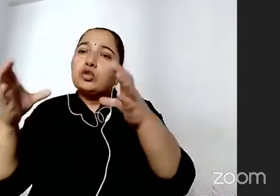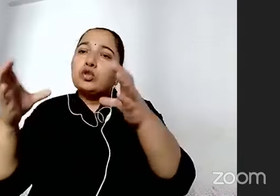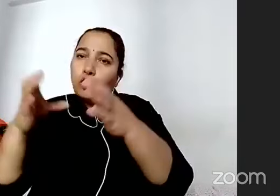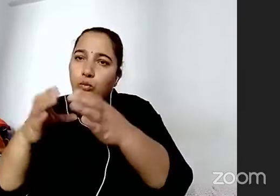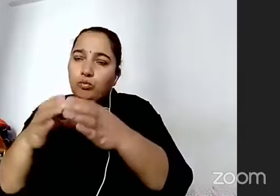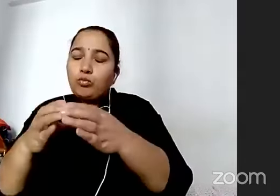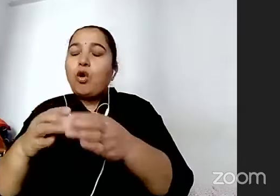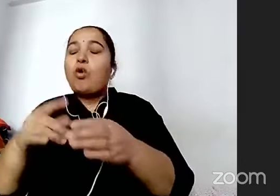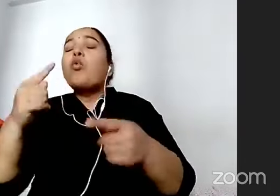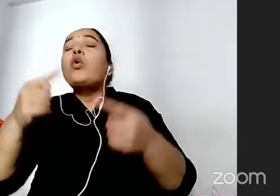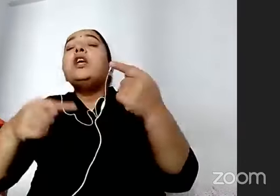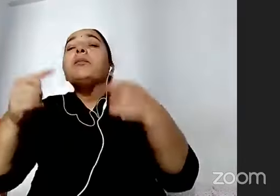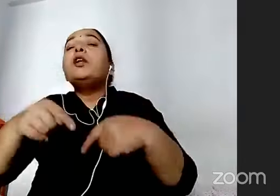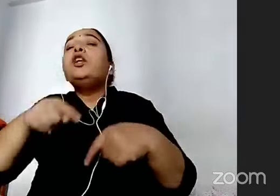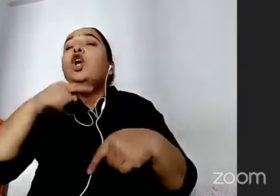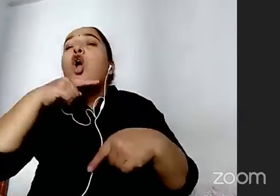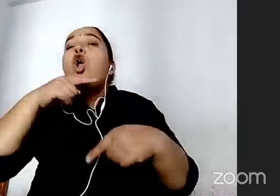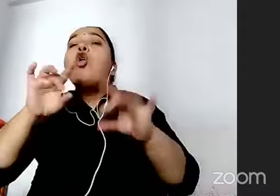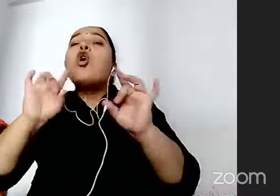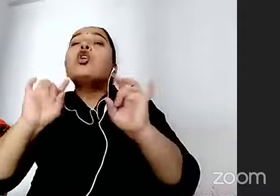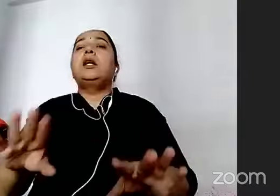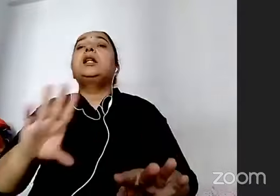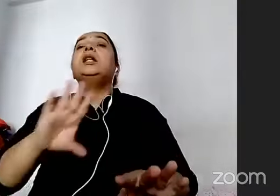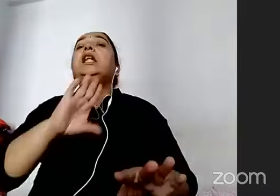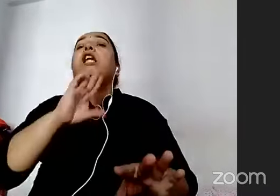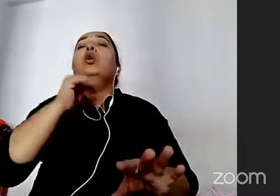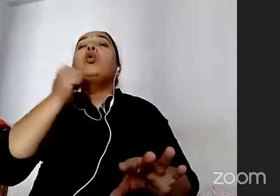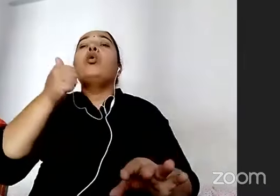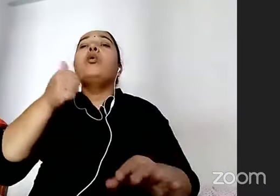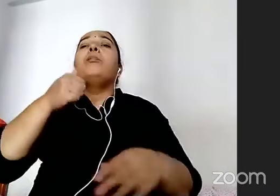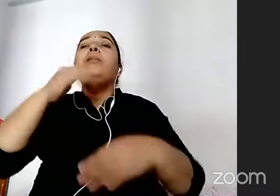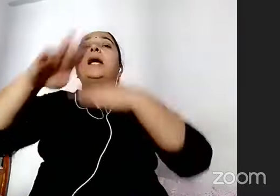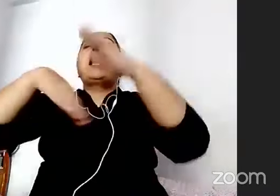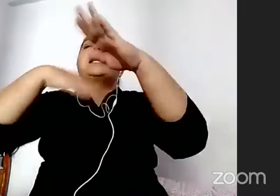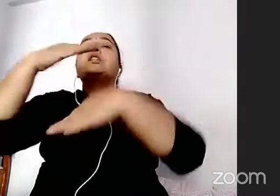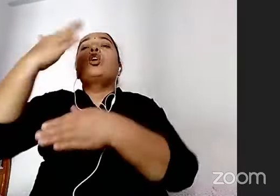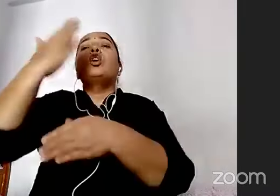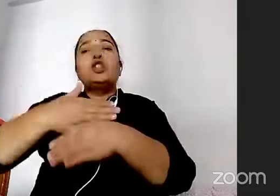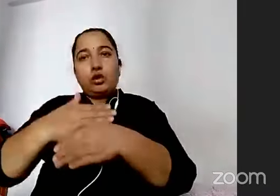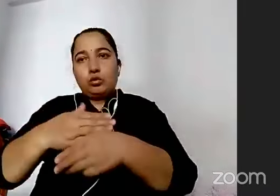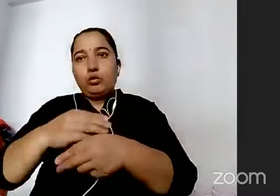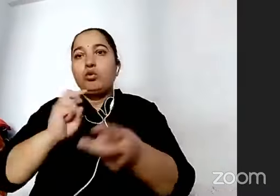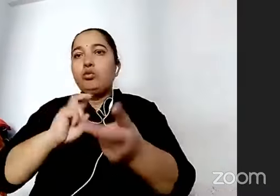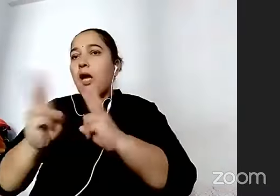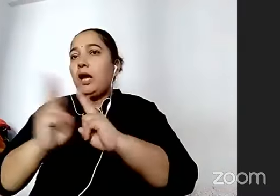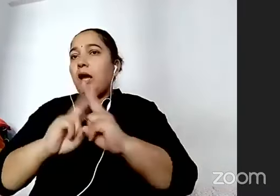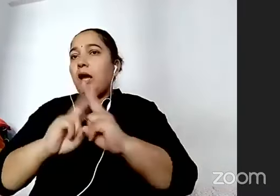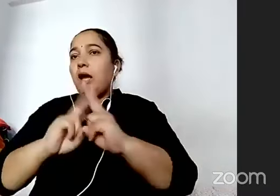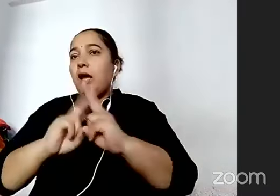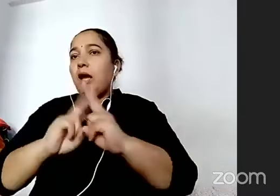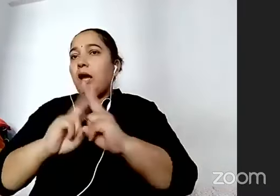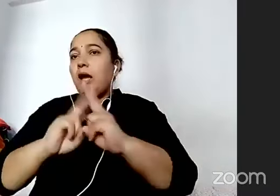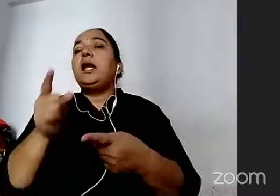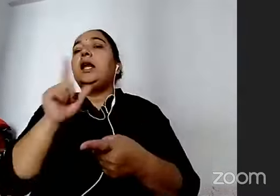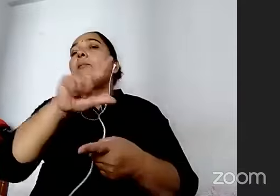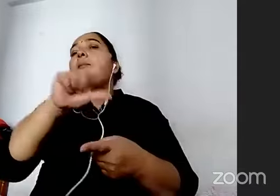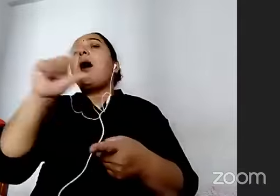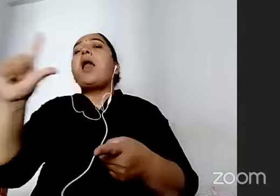उठाउनु भएन, त्यो कुराहरूलाई पनि जोड्ने हो भने चाहिँ तपाईँको नेपालको पृष्ठभूमिको जुन डाइभर्सिटी छ,